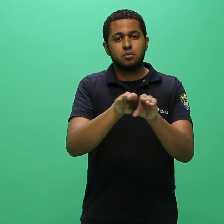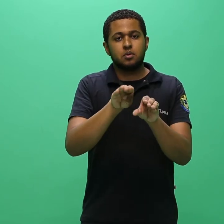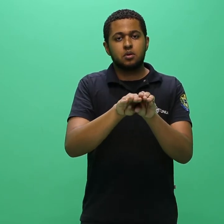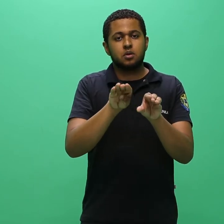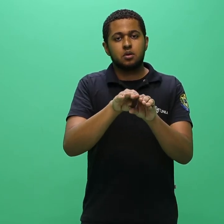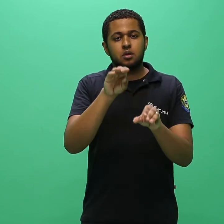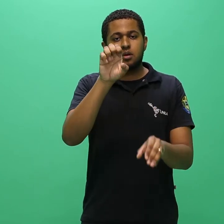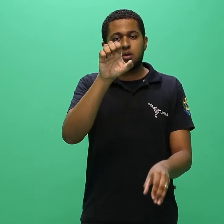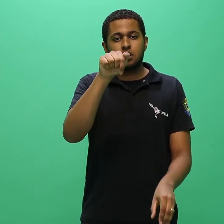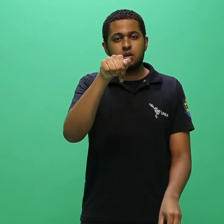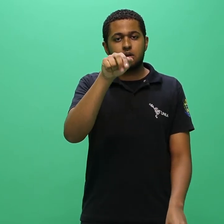externa.